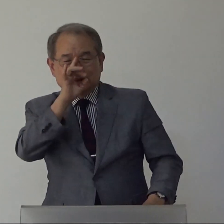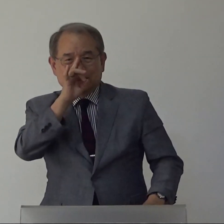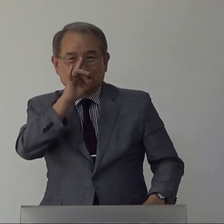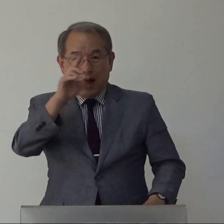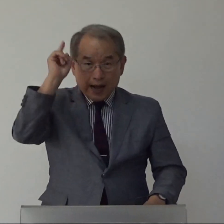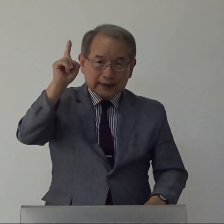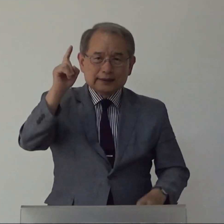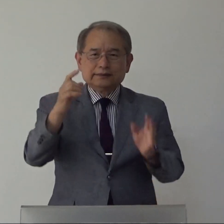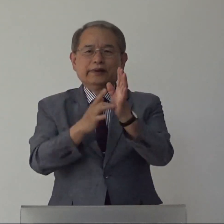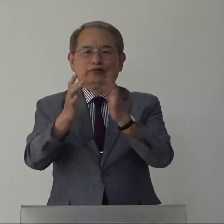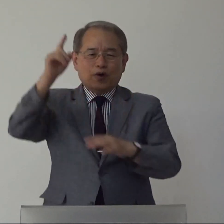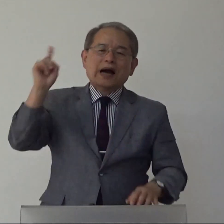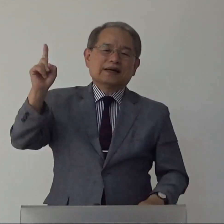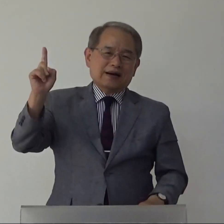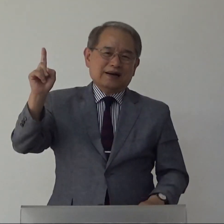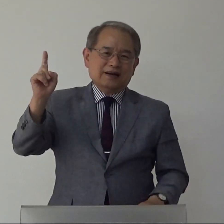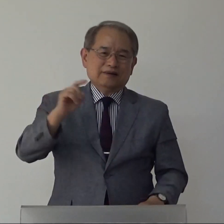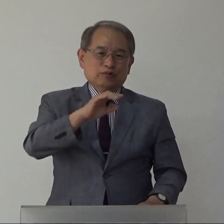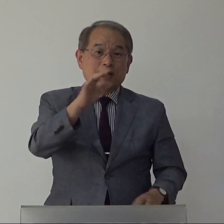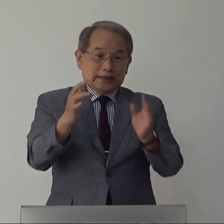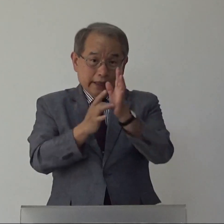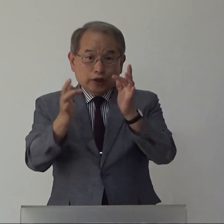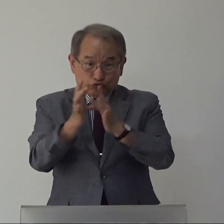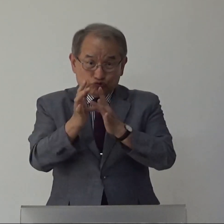구원받는 방법은요, 다른 여러 종교를 통해서